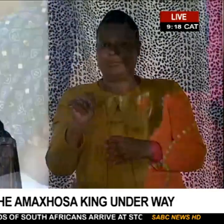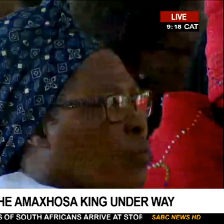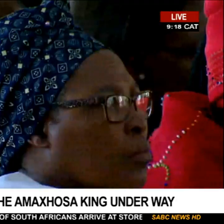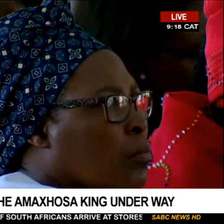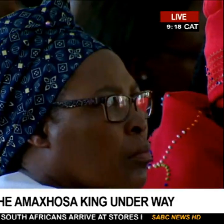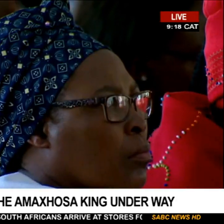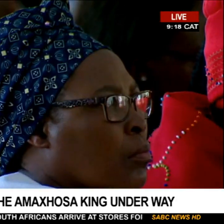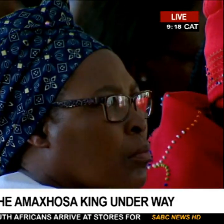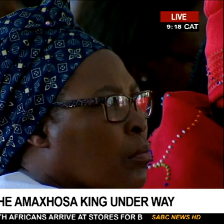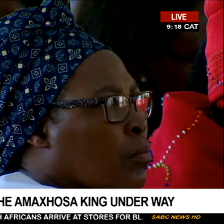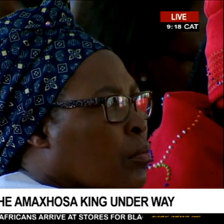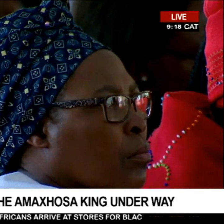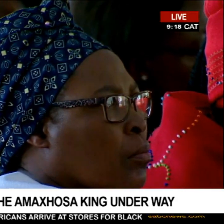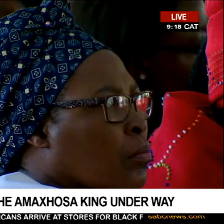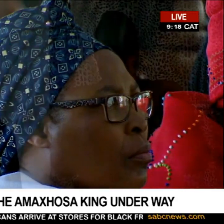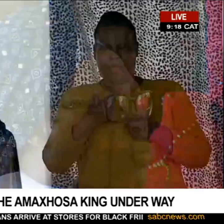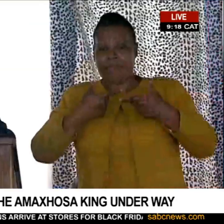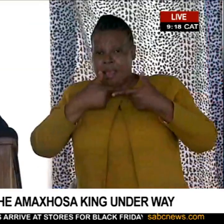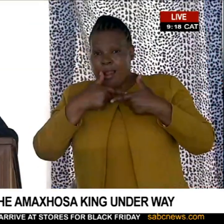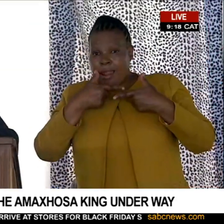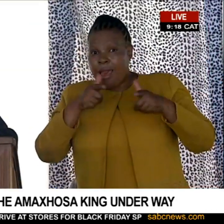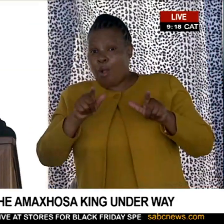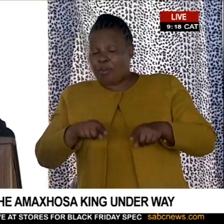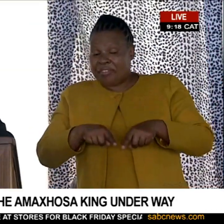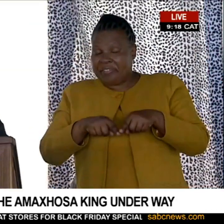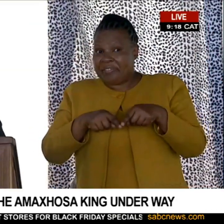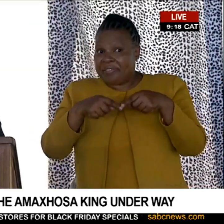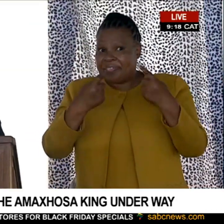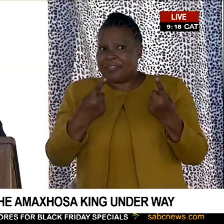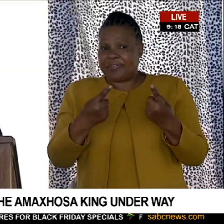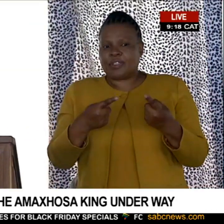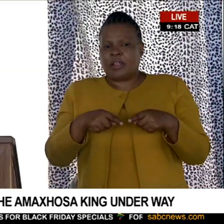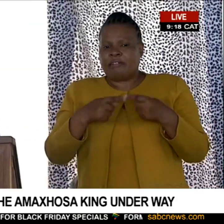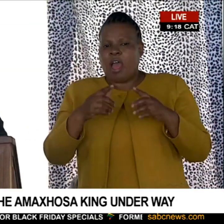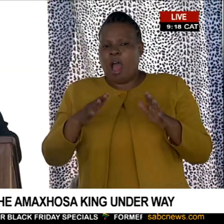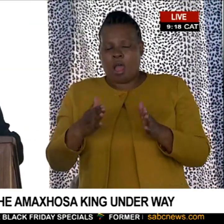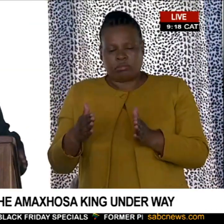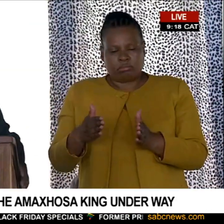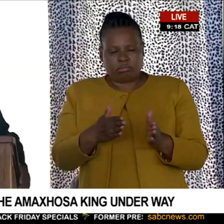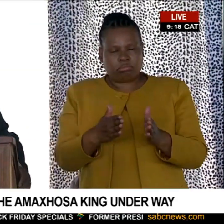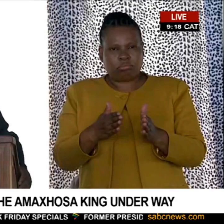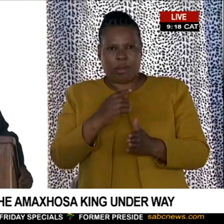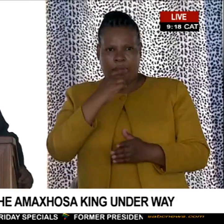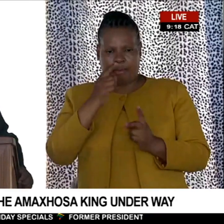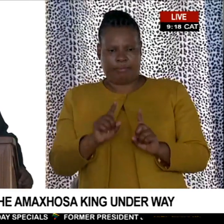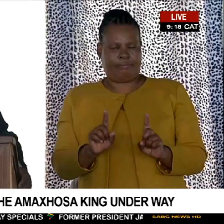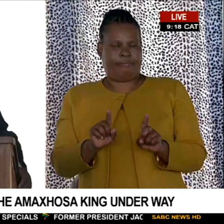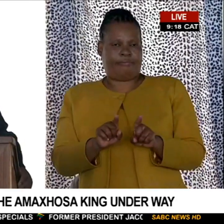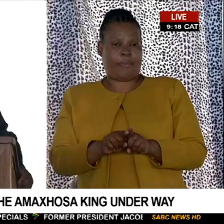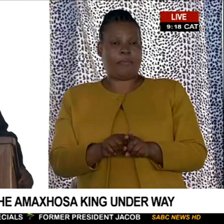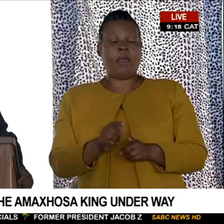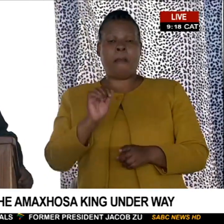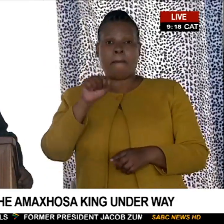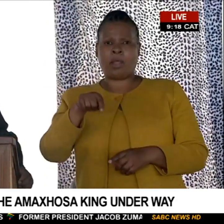ezinye iintetho zesiqhakancu nemigama endawo amagama emilambo. Yiloo nto